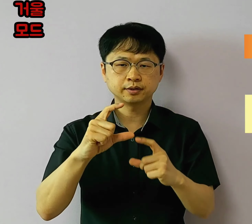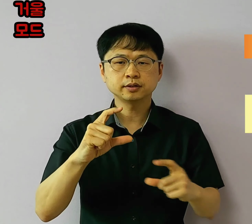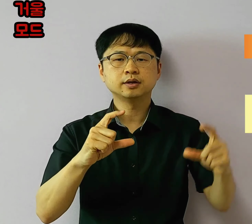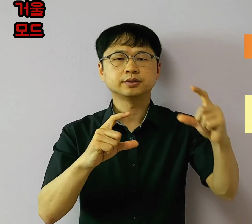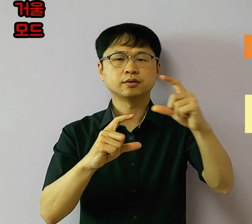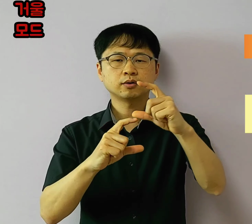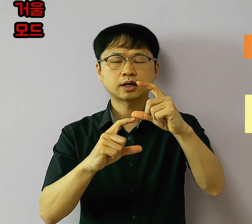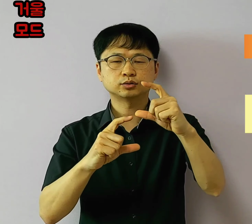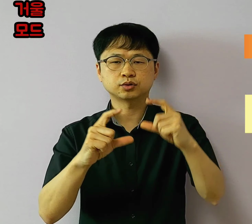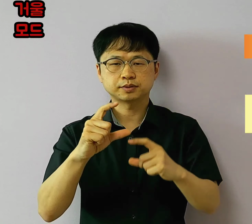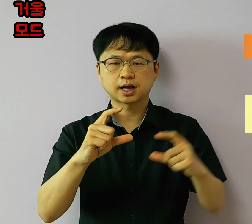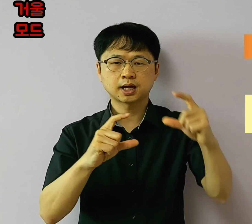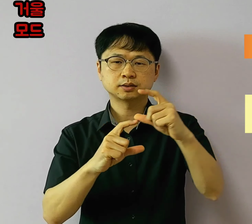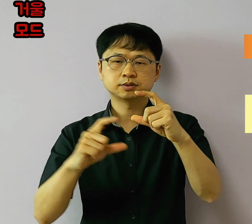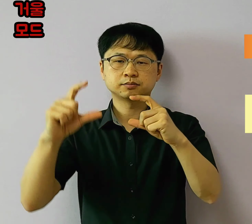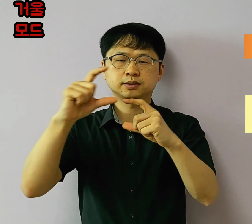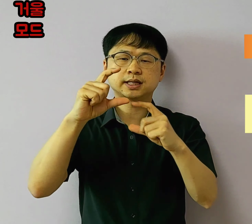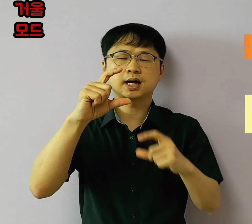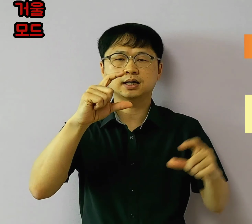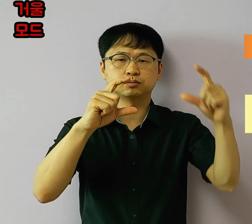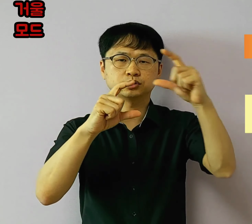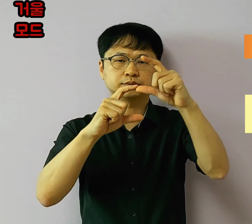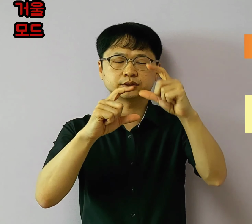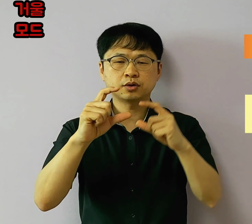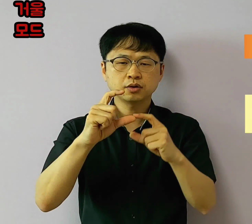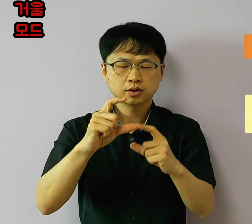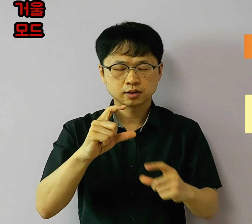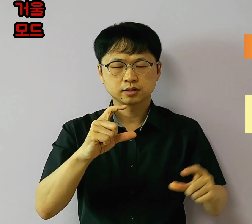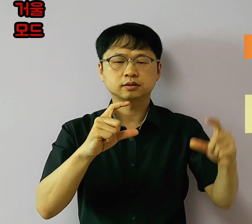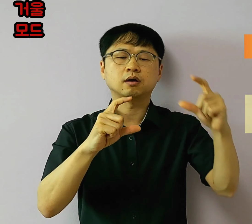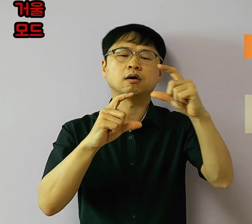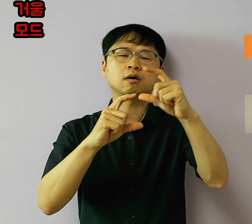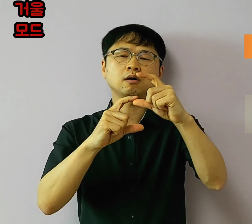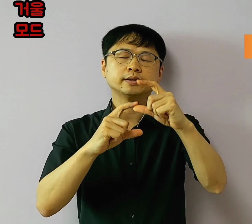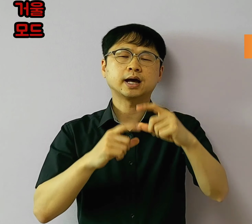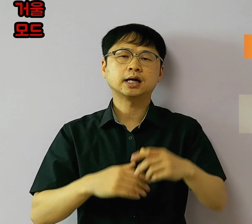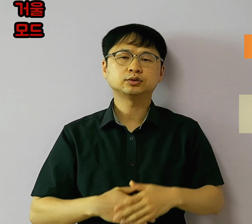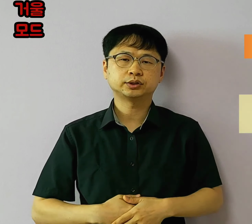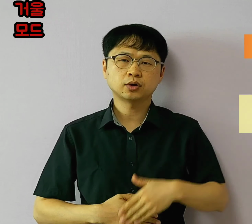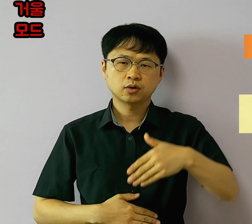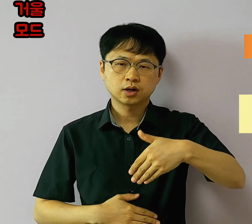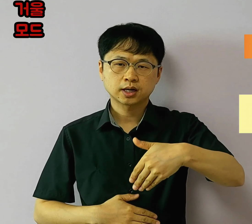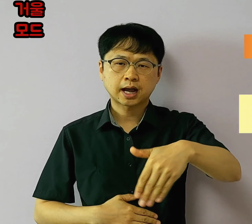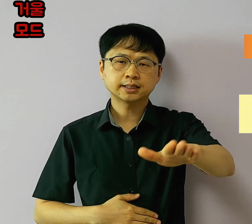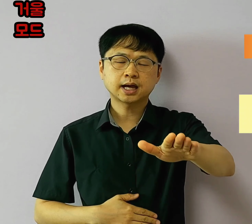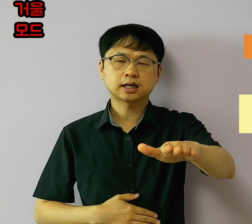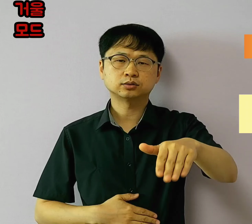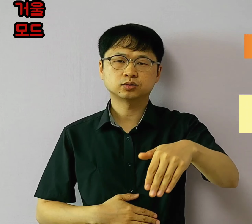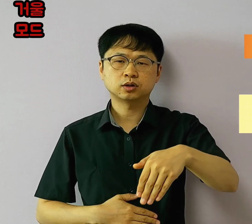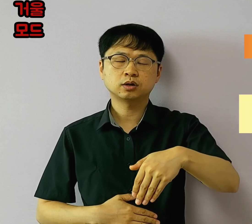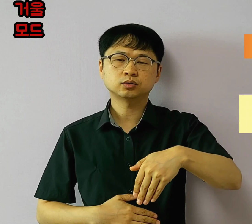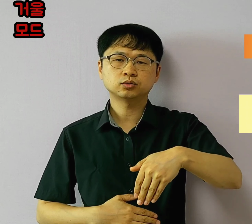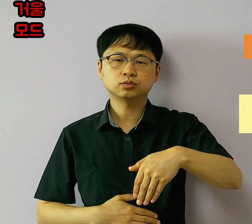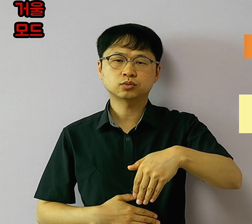붙여주시면 더라는 소입니다. 점점 더 쌓아가는 모습이죠. 더 나갈 수 있죠. 가다라는 소